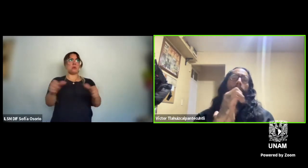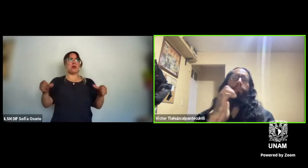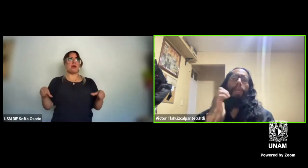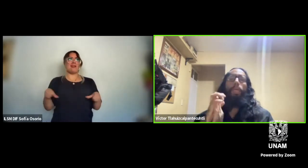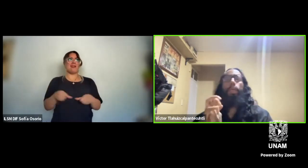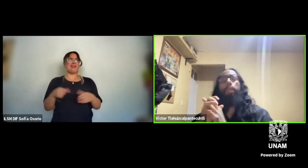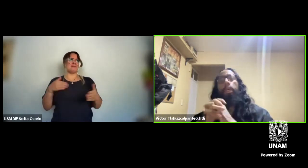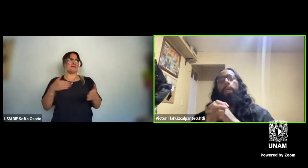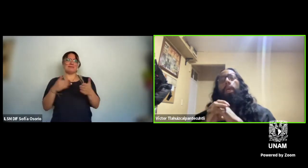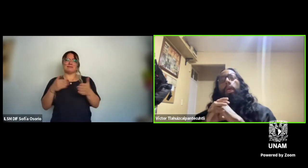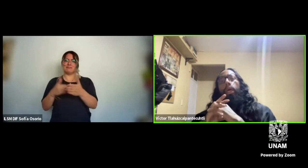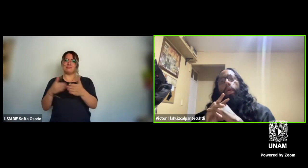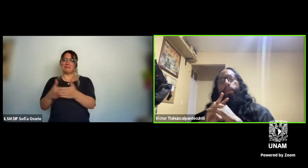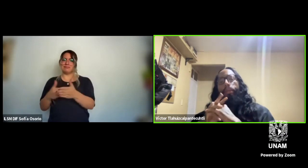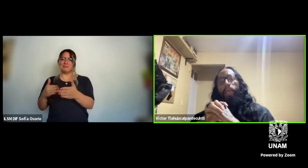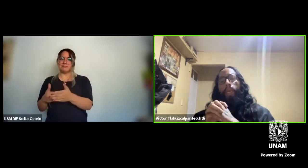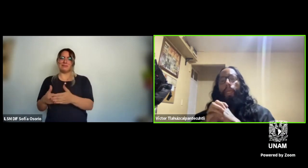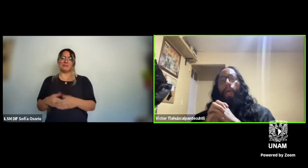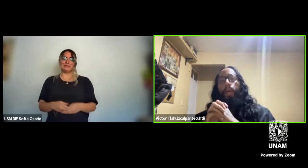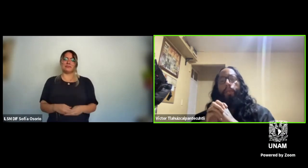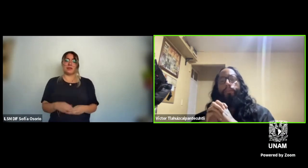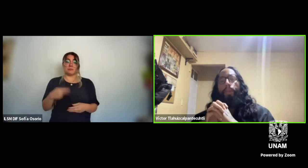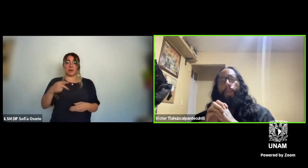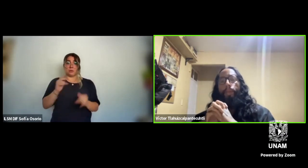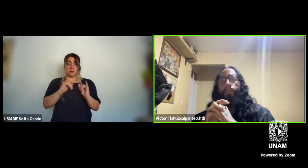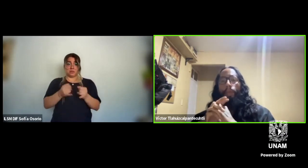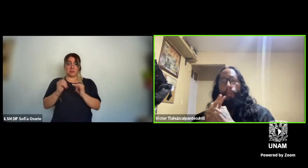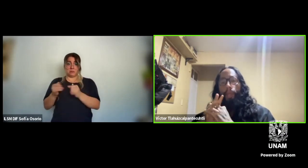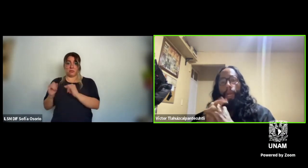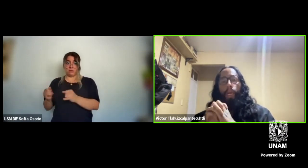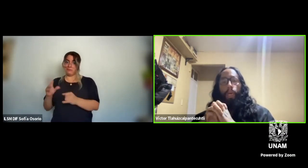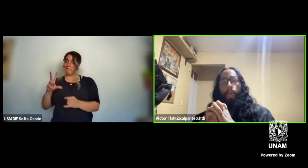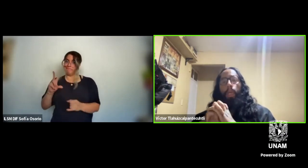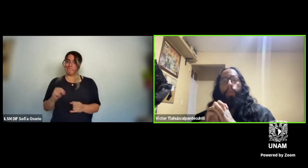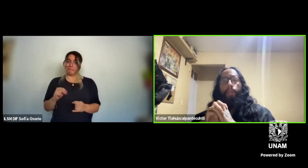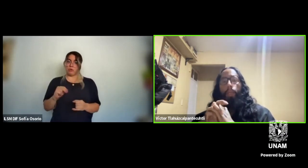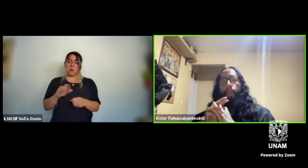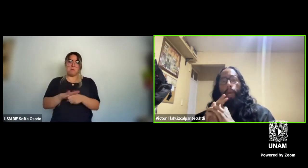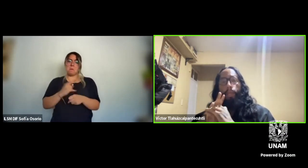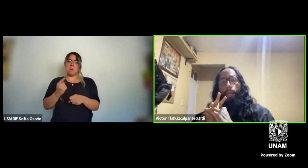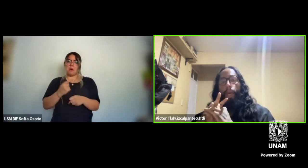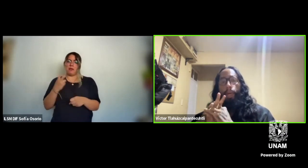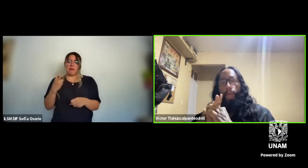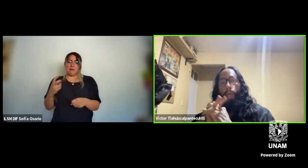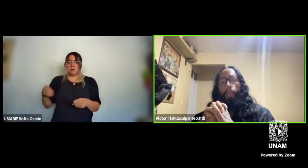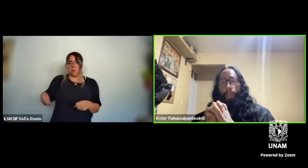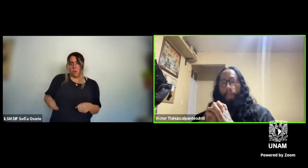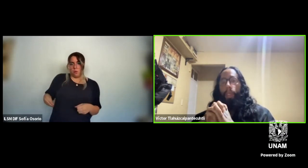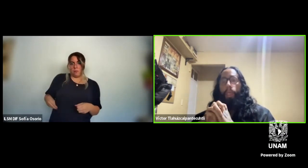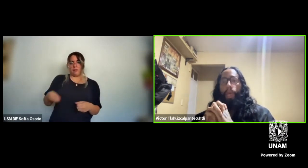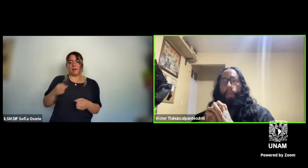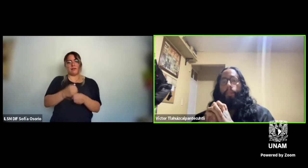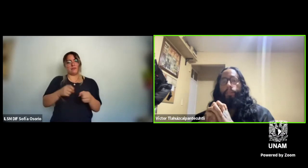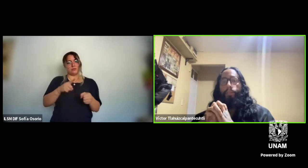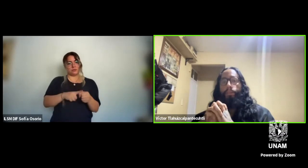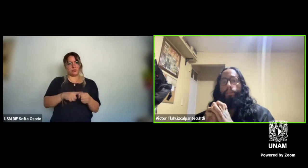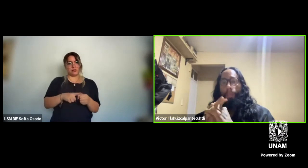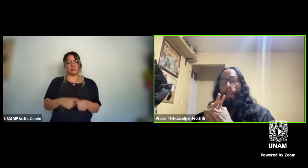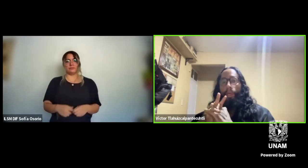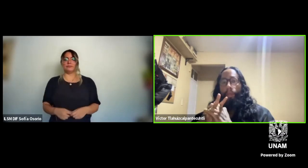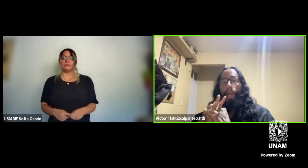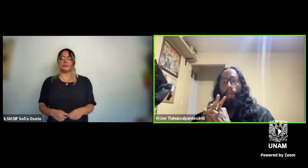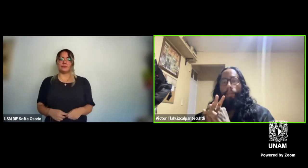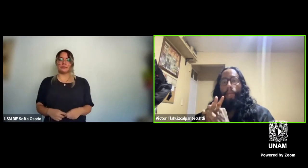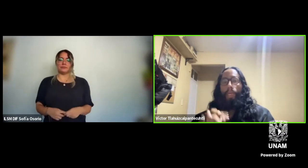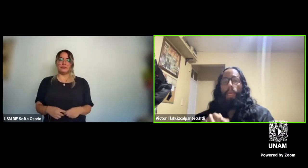desde el modelo médico, representa un problema personal vinculado a una condición de salud.